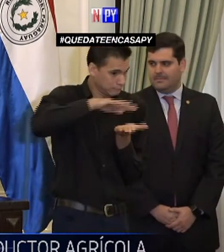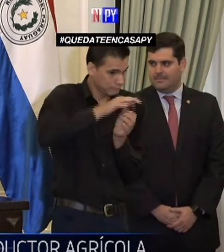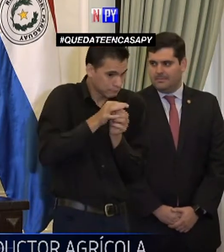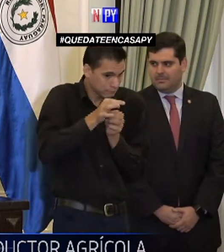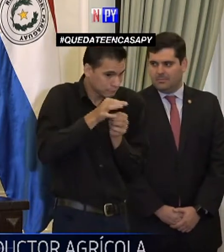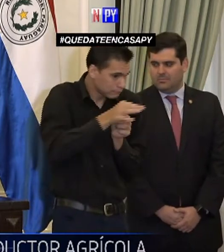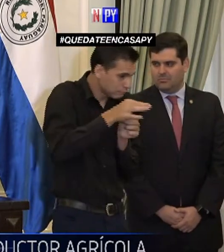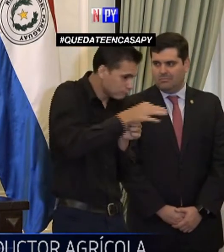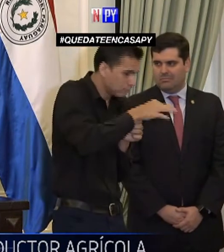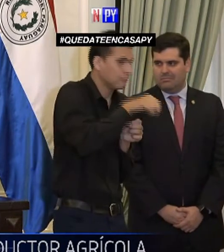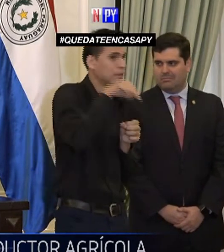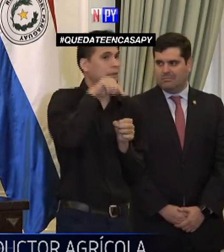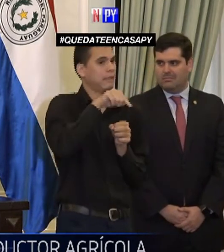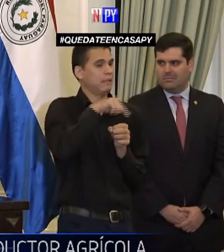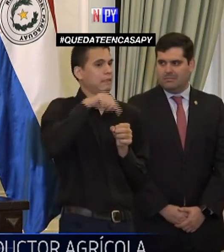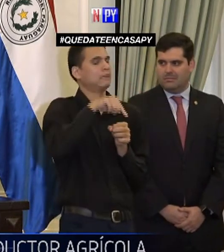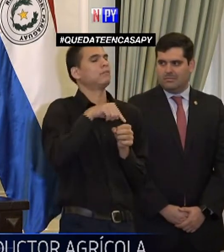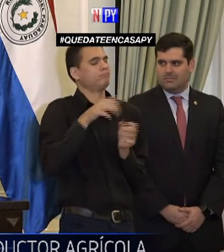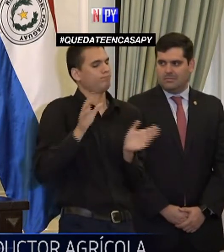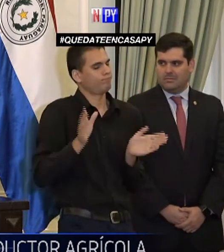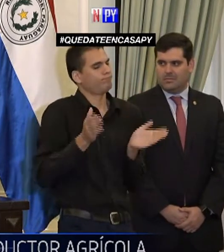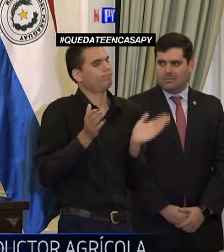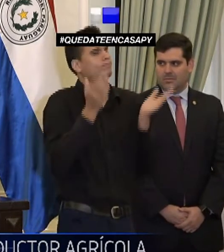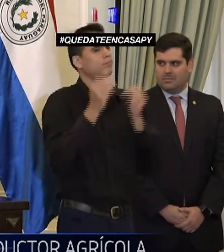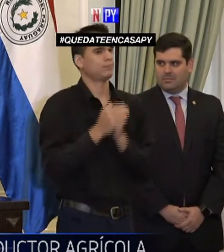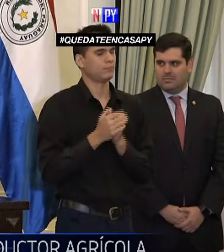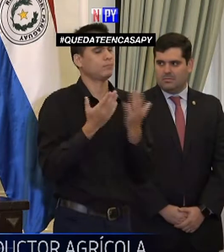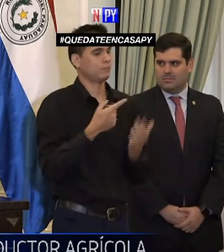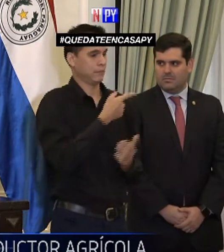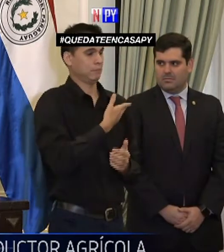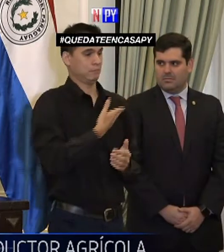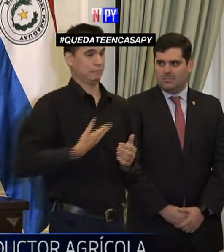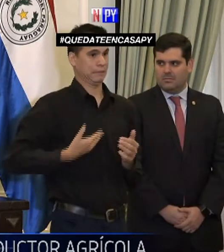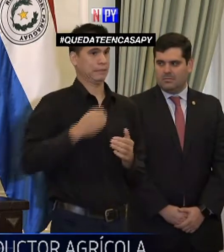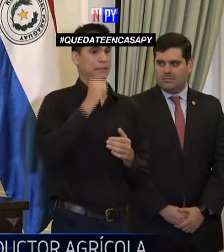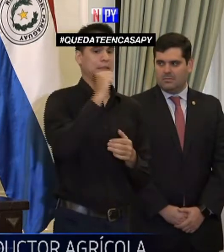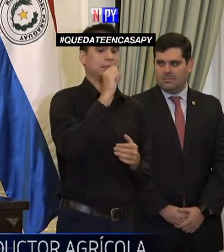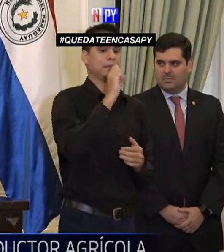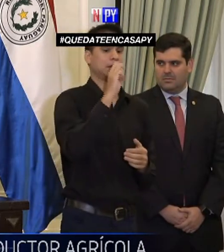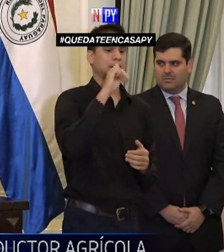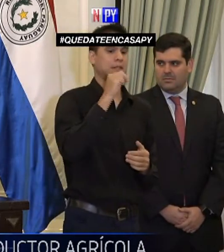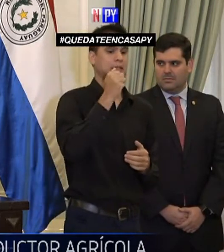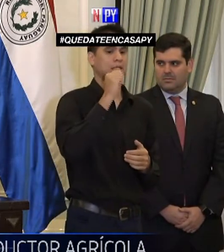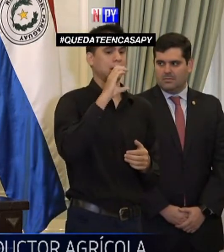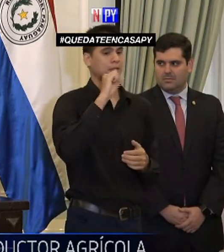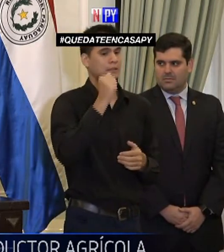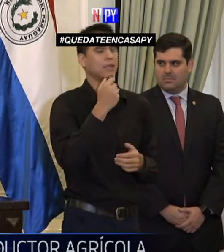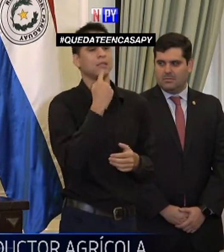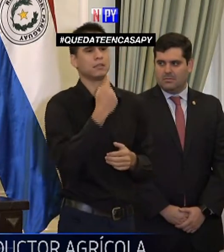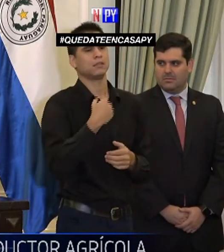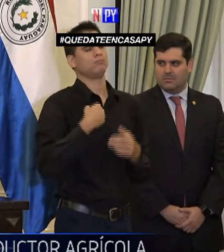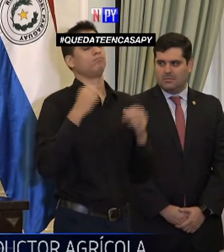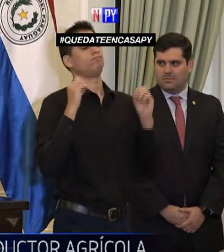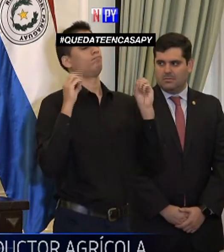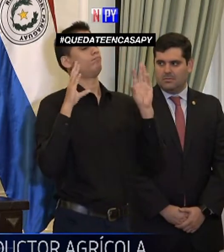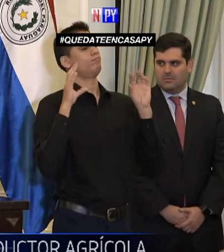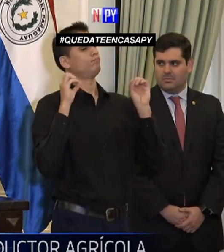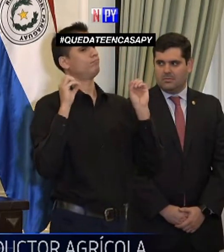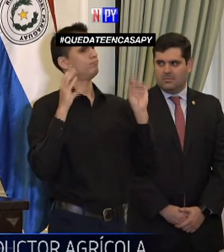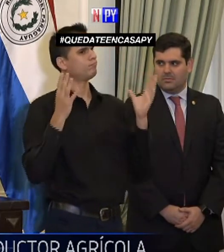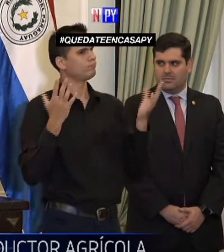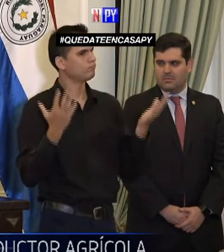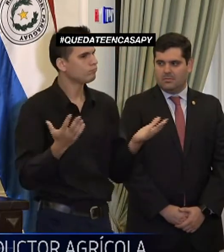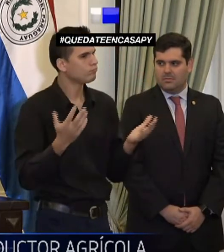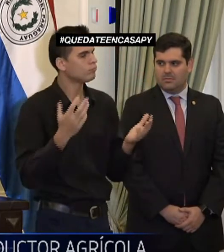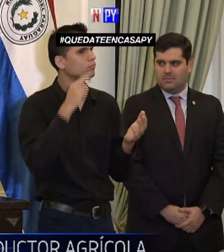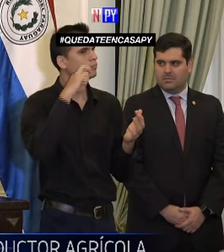central. Decía el presidente Senal, estamos contentos de tener un trimestre de exportación de